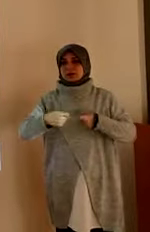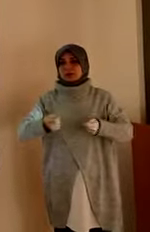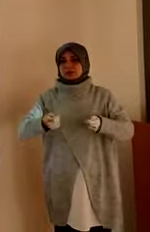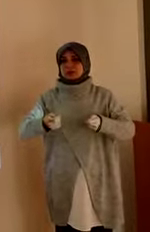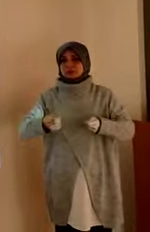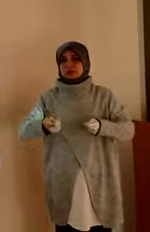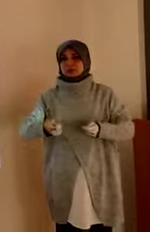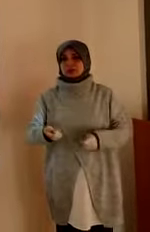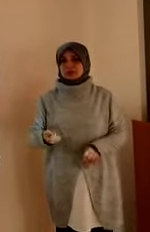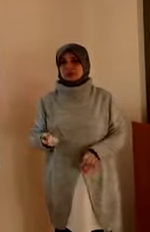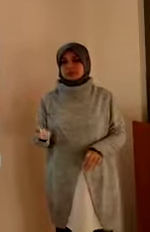harcamak,